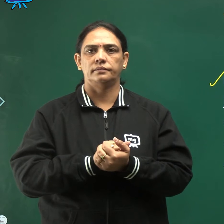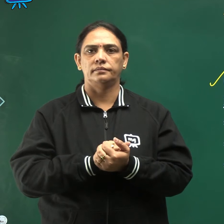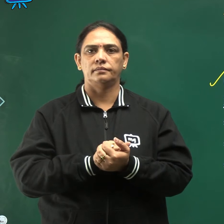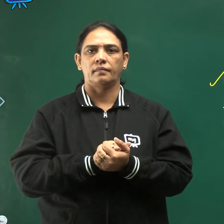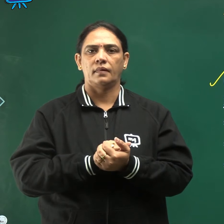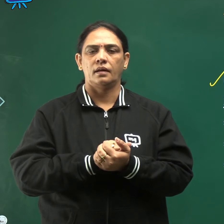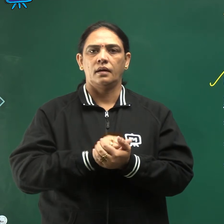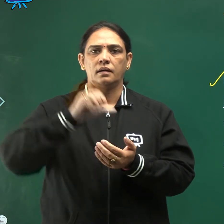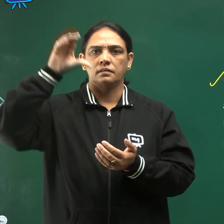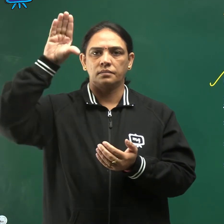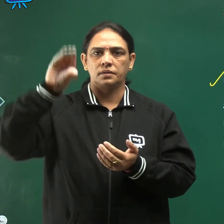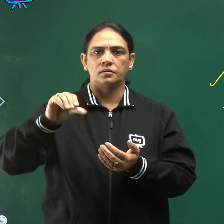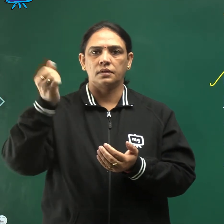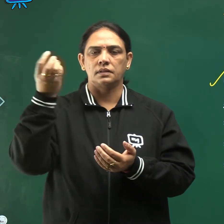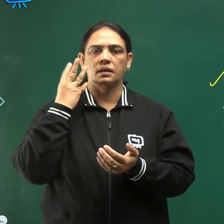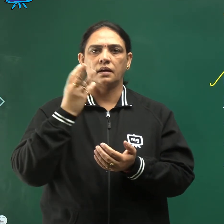सबसे छोटी संख्या